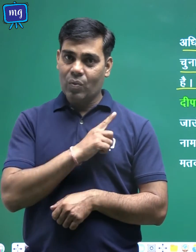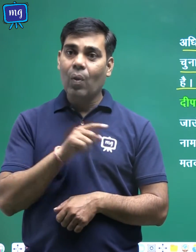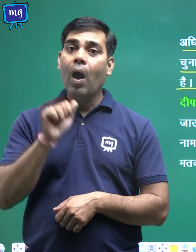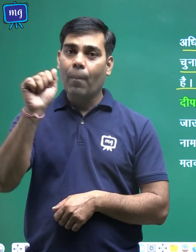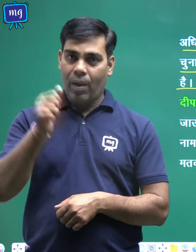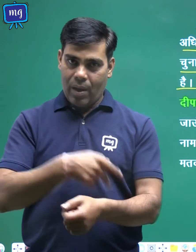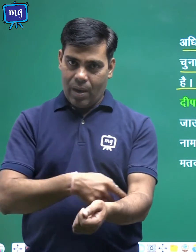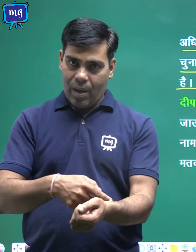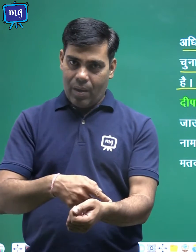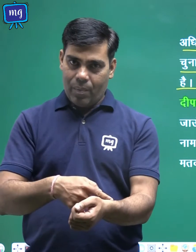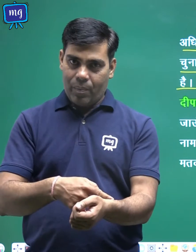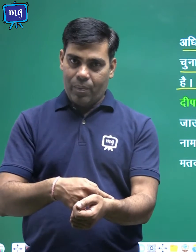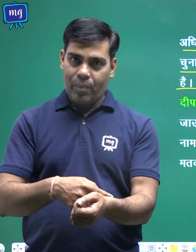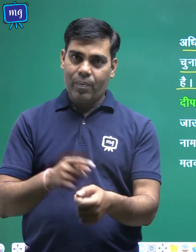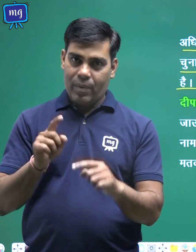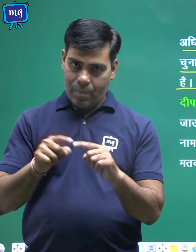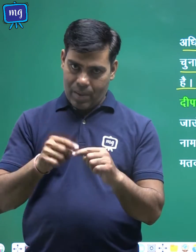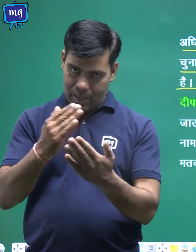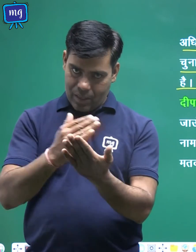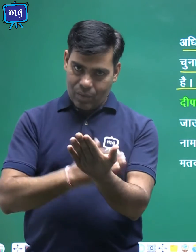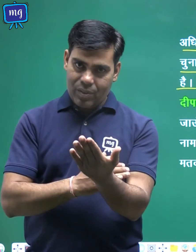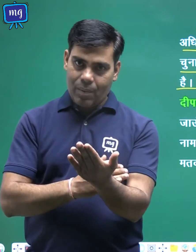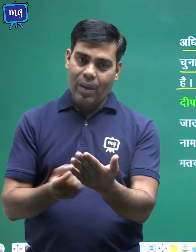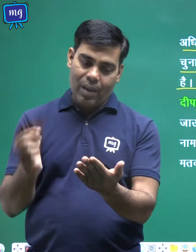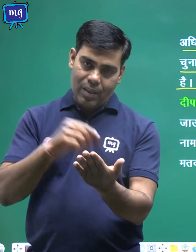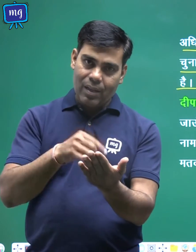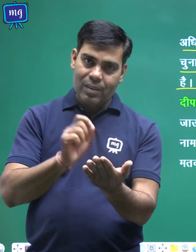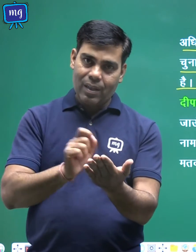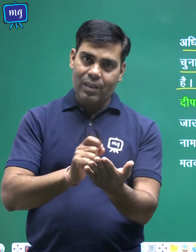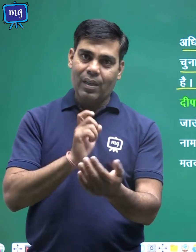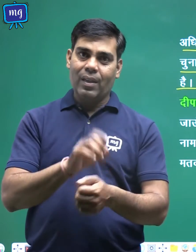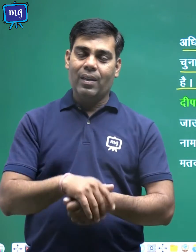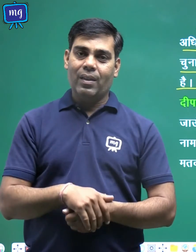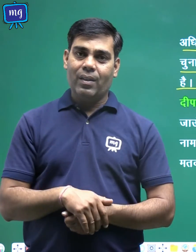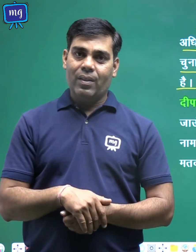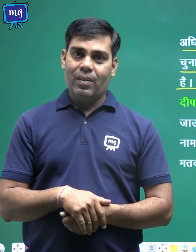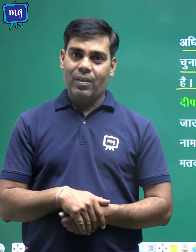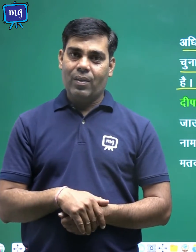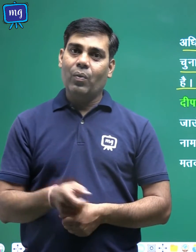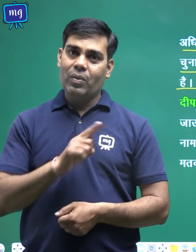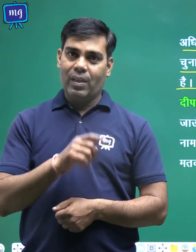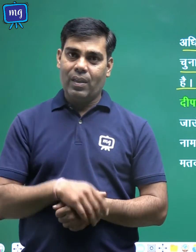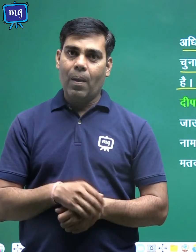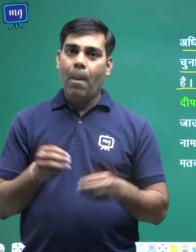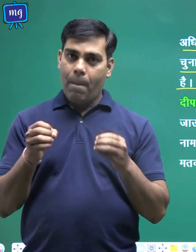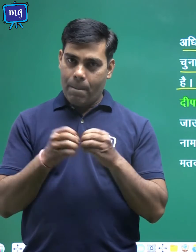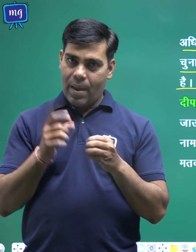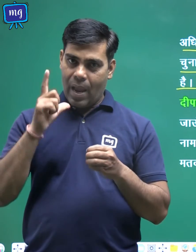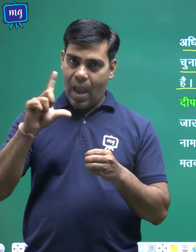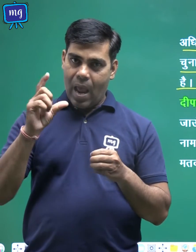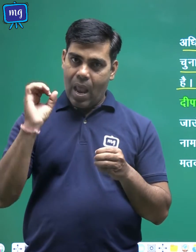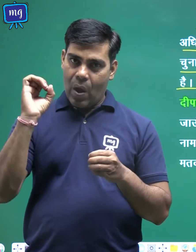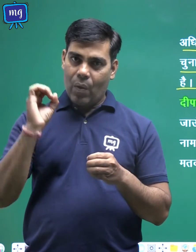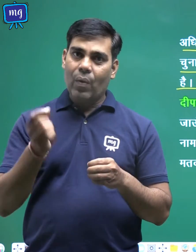नाम मतदाता सूची में दर्ज करता है, उसे BLO कहते